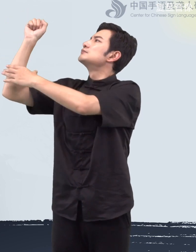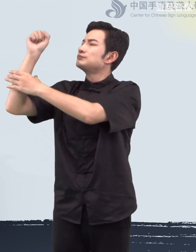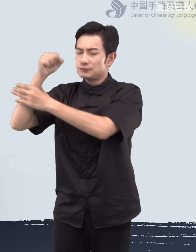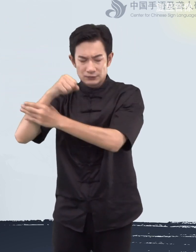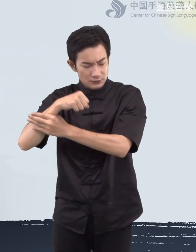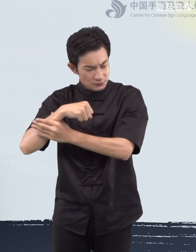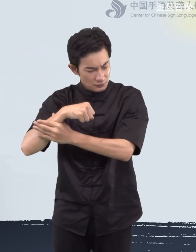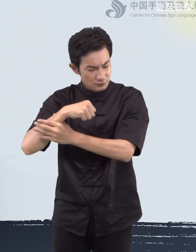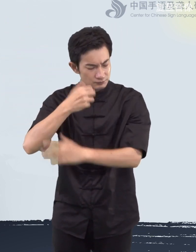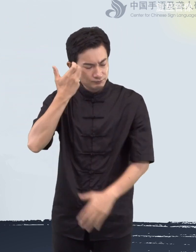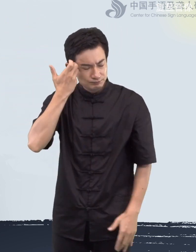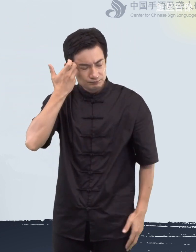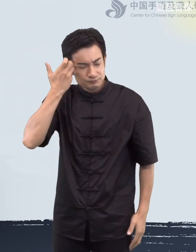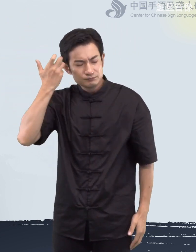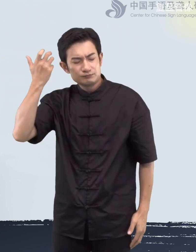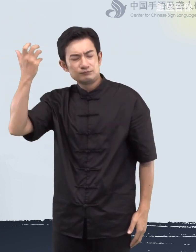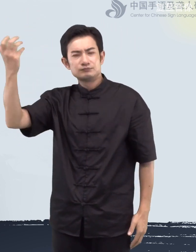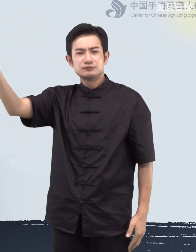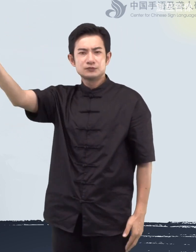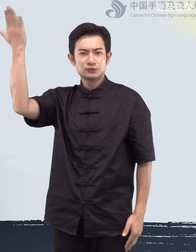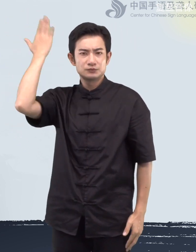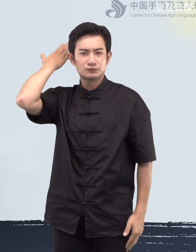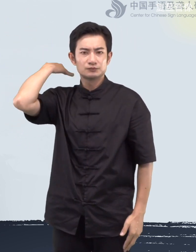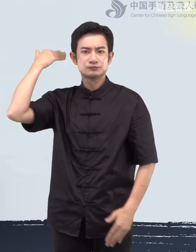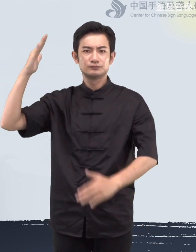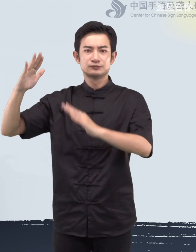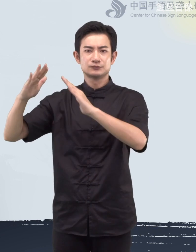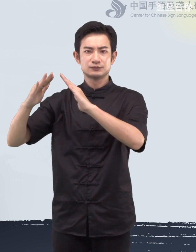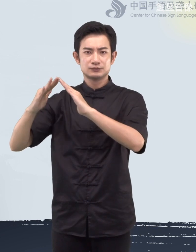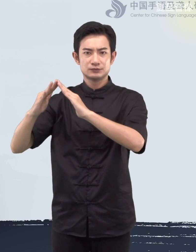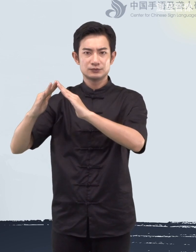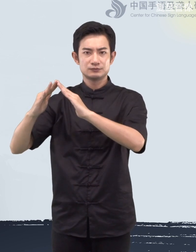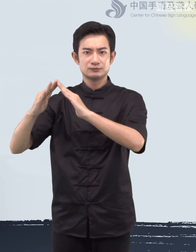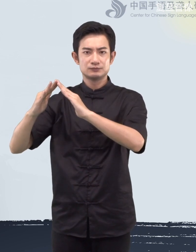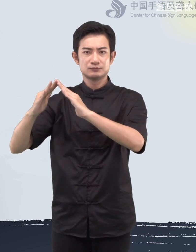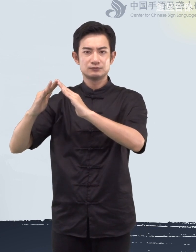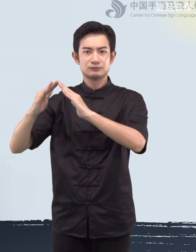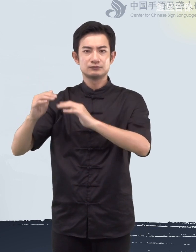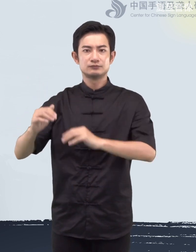低头思故乡。